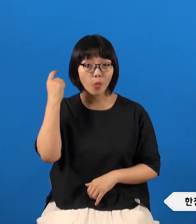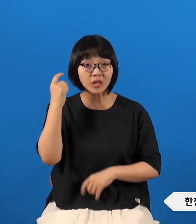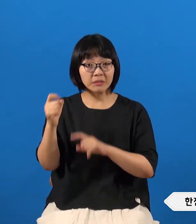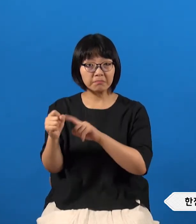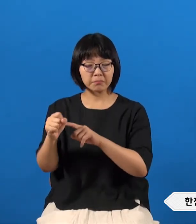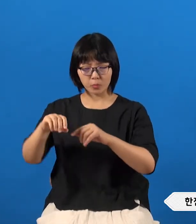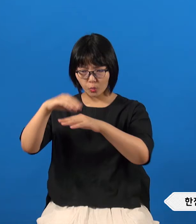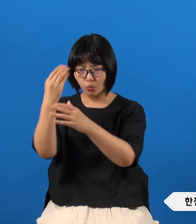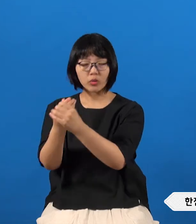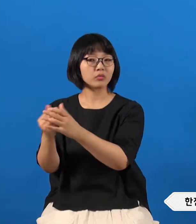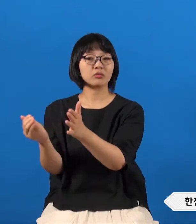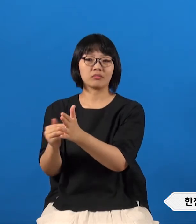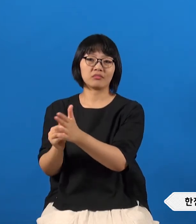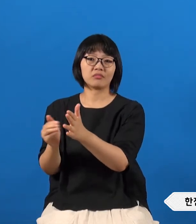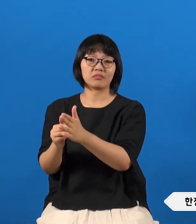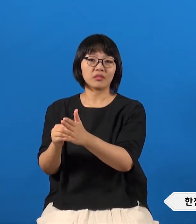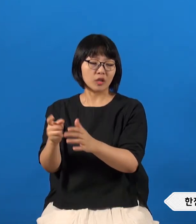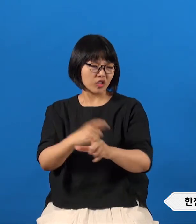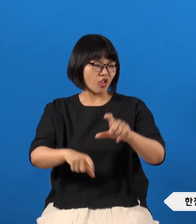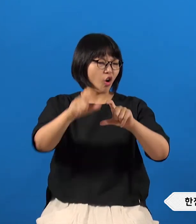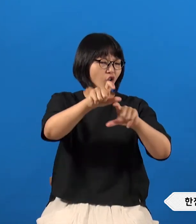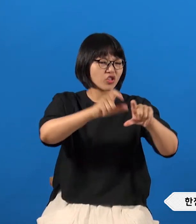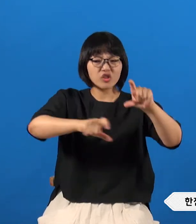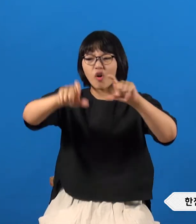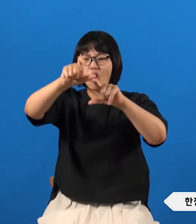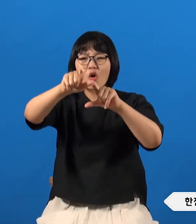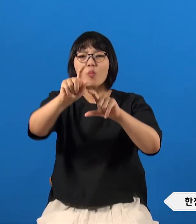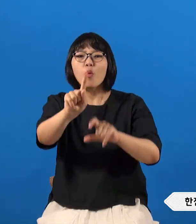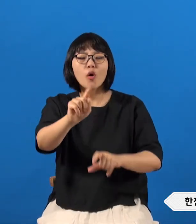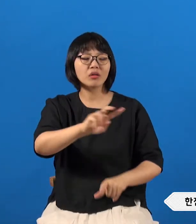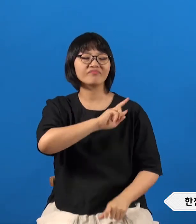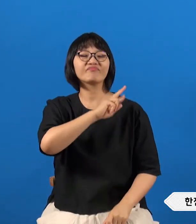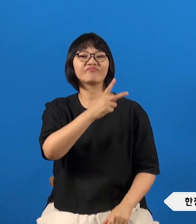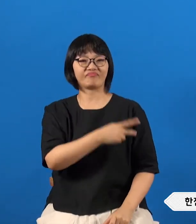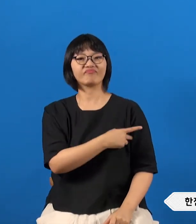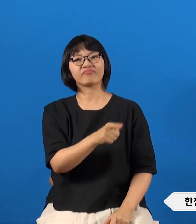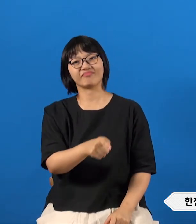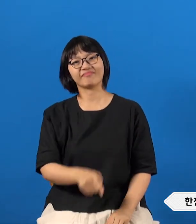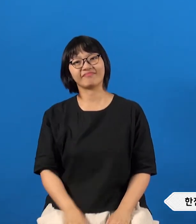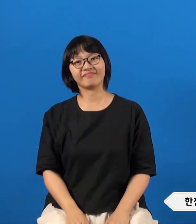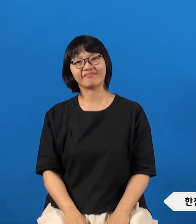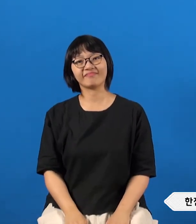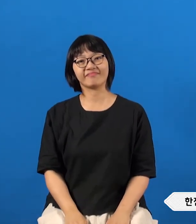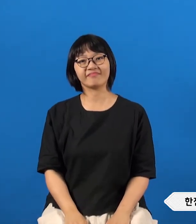복음에다가 다른 무엇을 보태야 된다고 주장하는 것은 다 이단입니다.